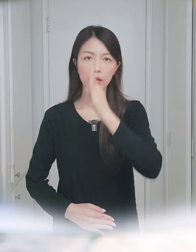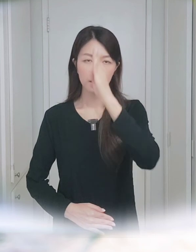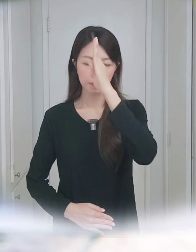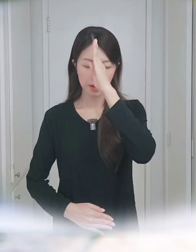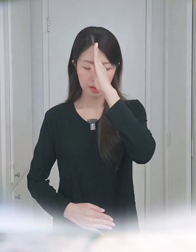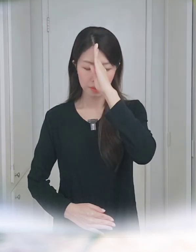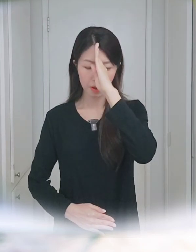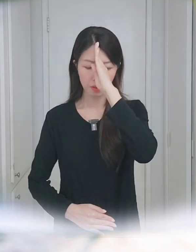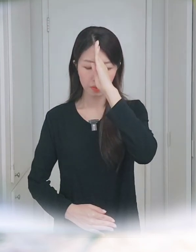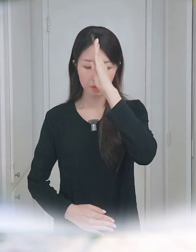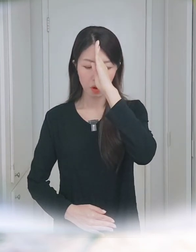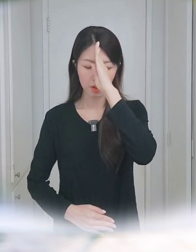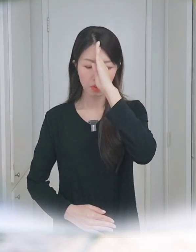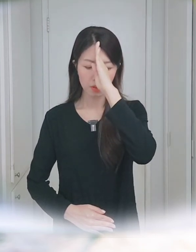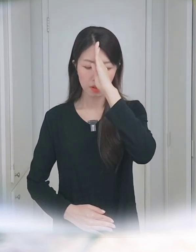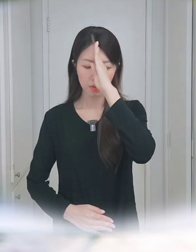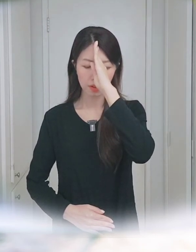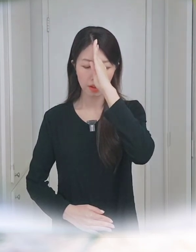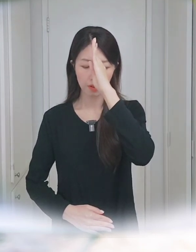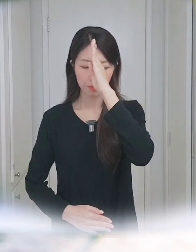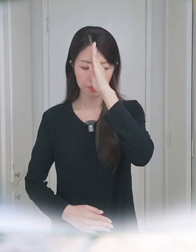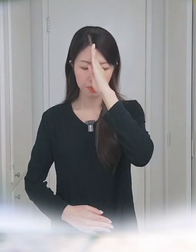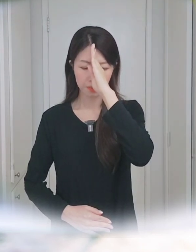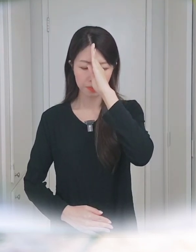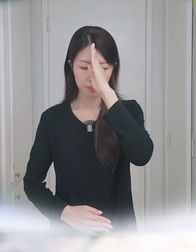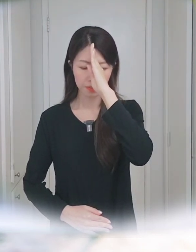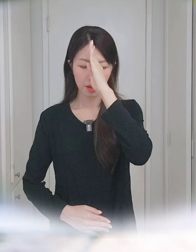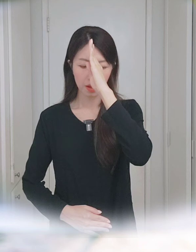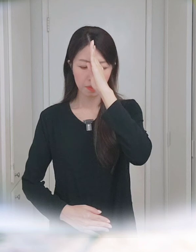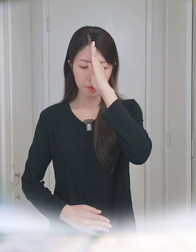그대로 이마에 대시면 병이라고 하는 뜻의 수어가 돼요.